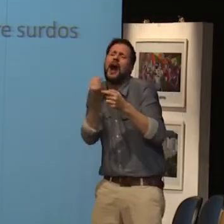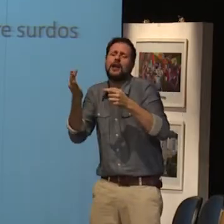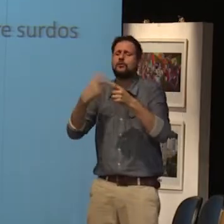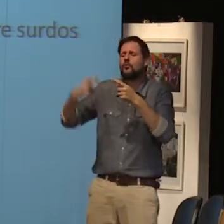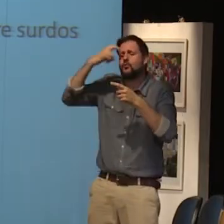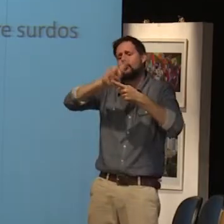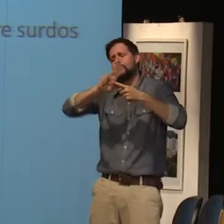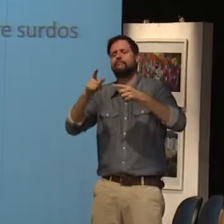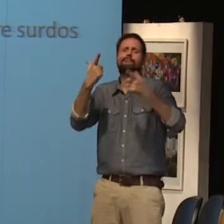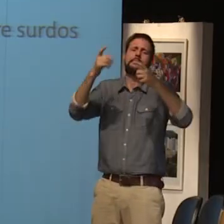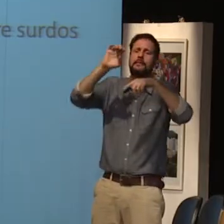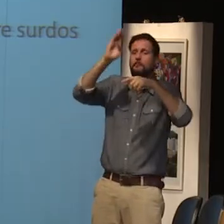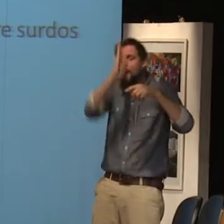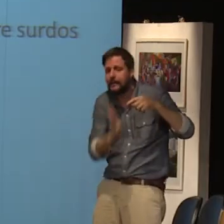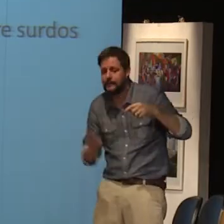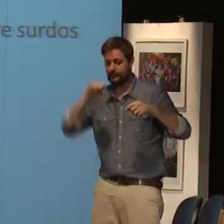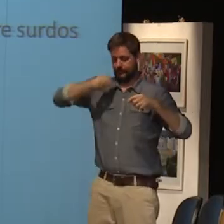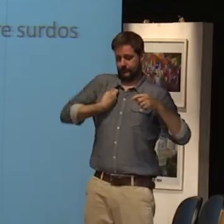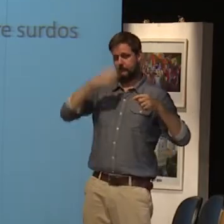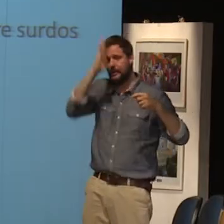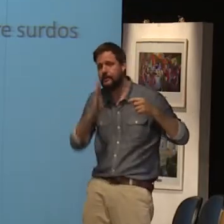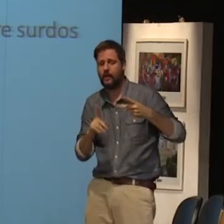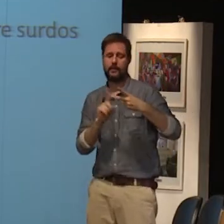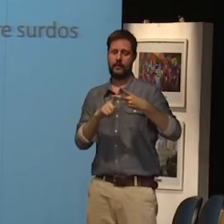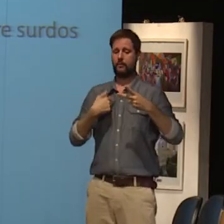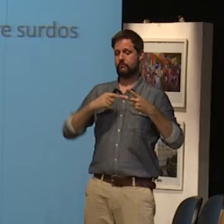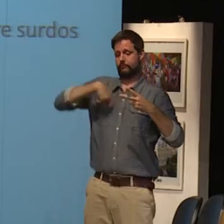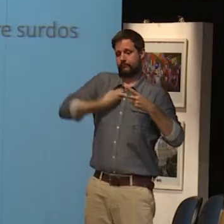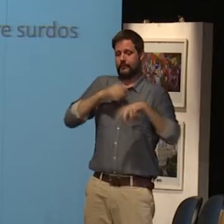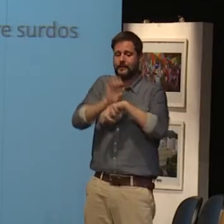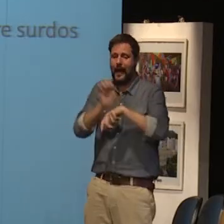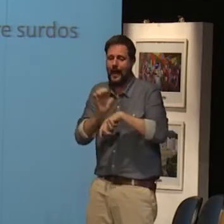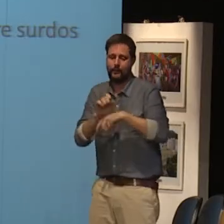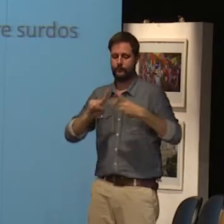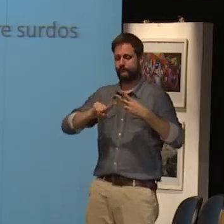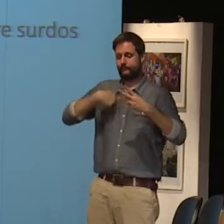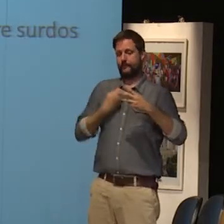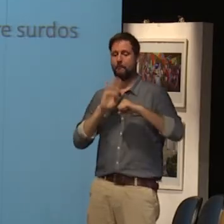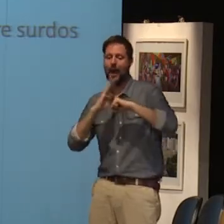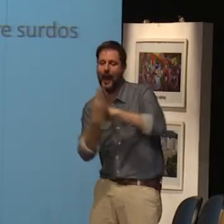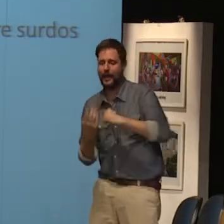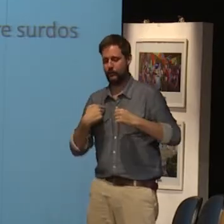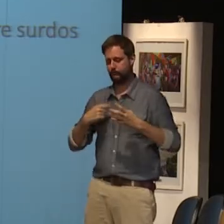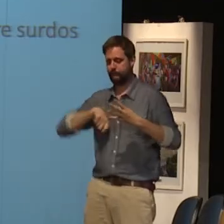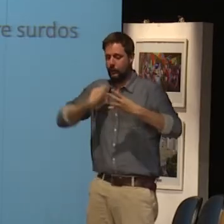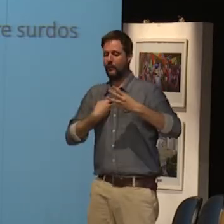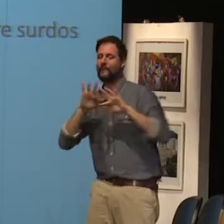né? Várias culturas. Na nossa sociedade, no Brasil, por exemplo, eu sou brasileiro, né? Eu